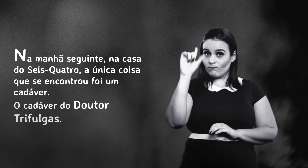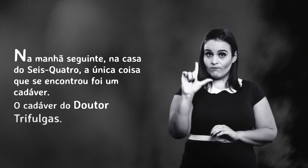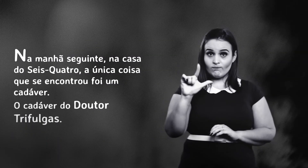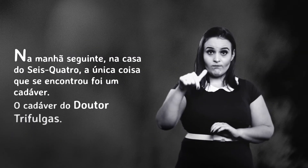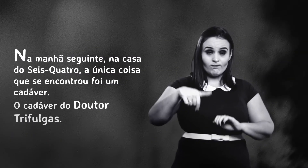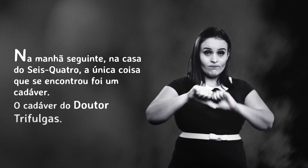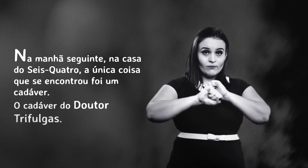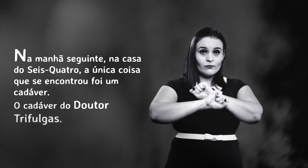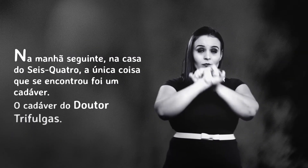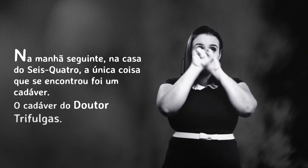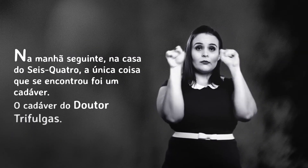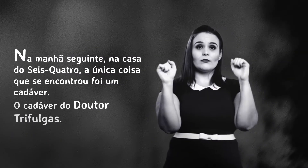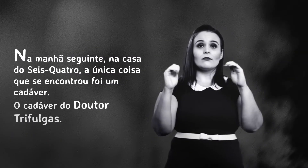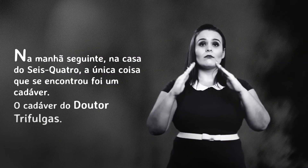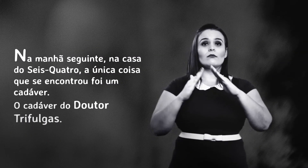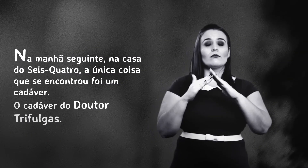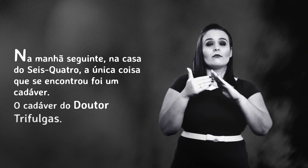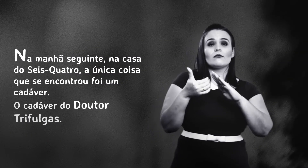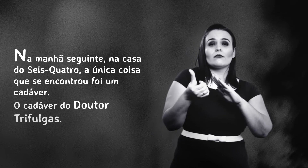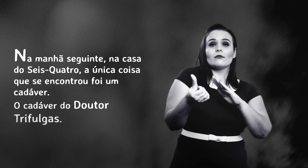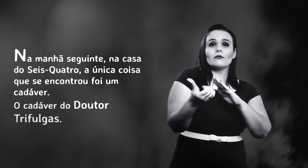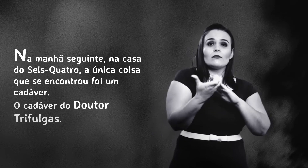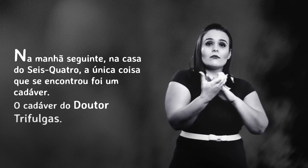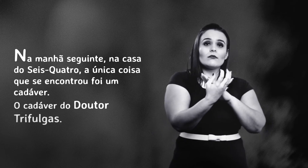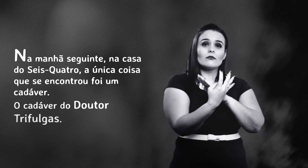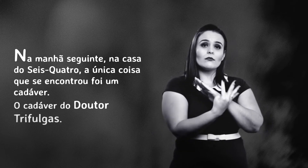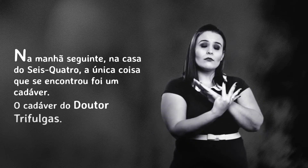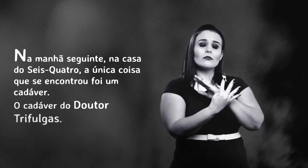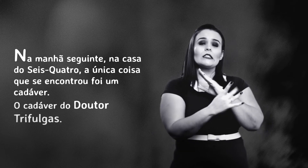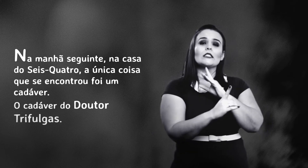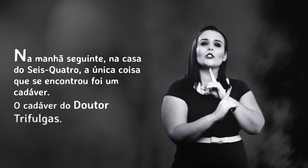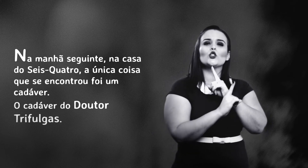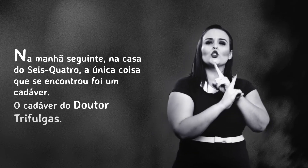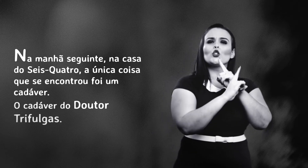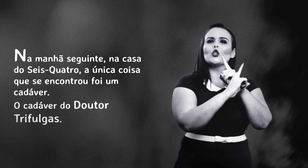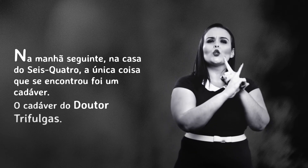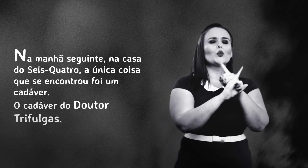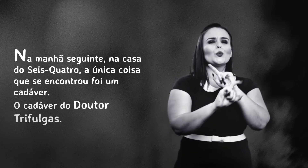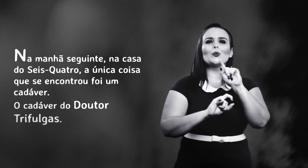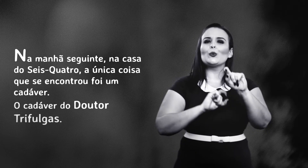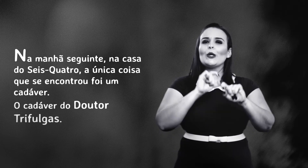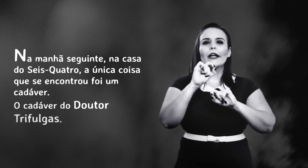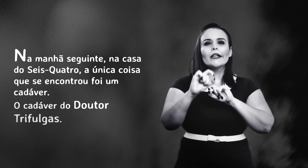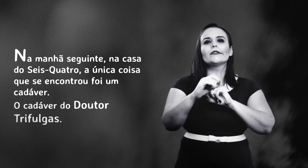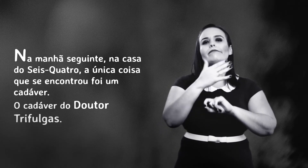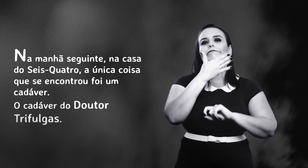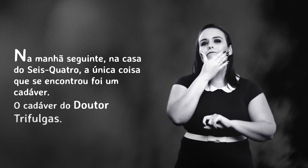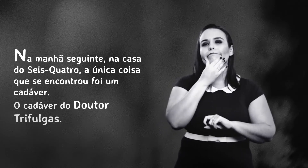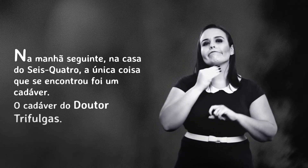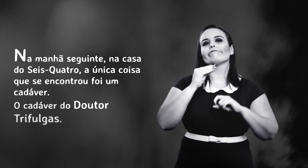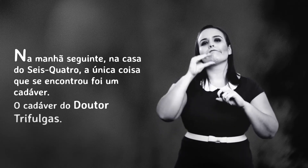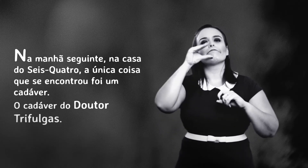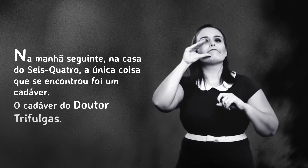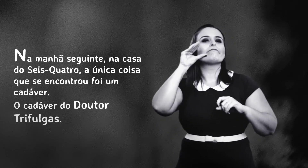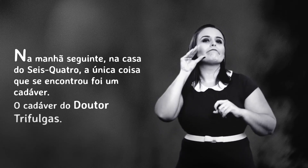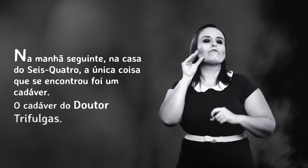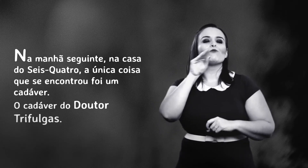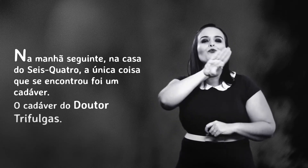Na manhã seguinte, na casa do 6-4, a única coisa que se encontrou foi um cadáver. O cadáver do